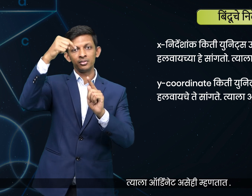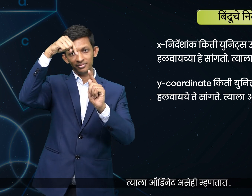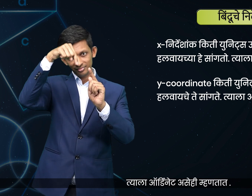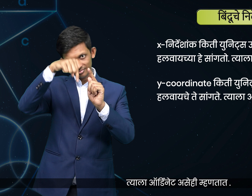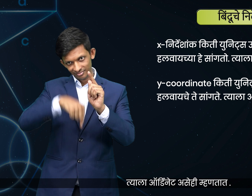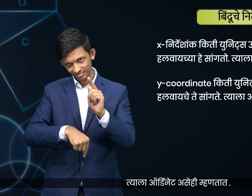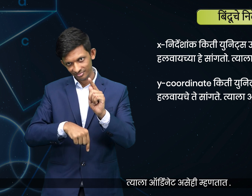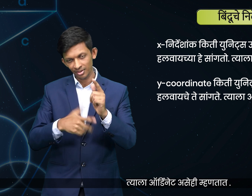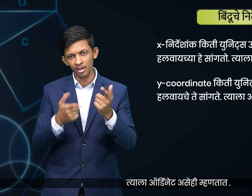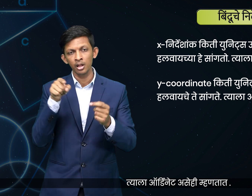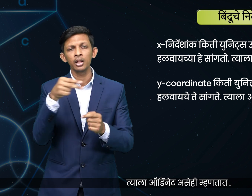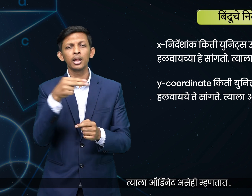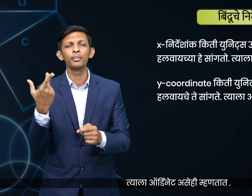म्हणतात.